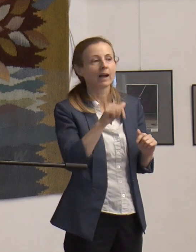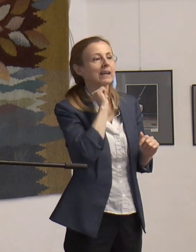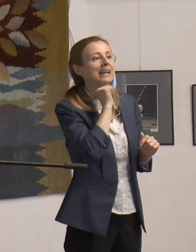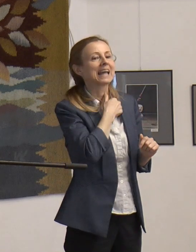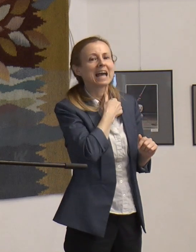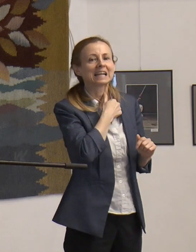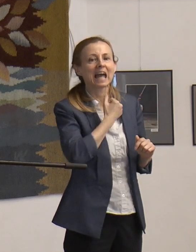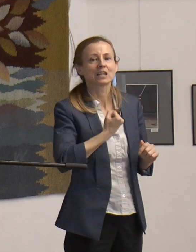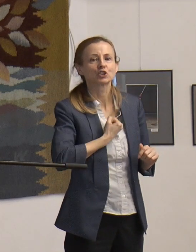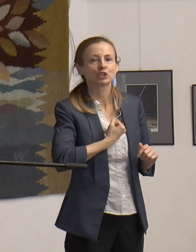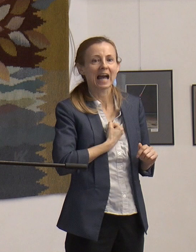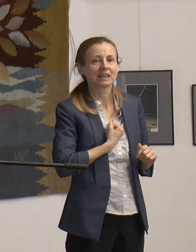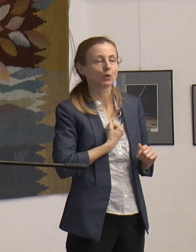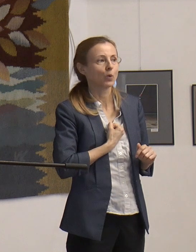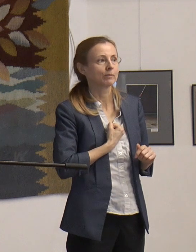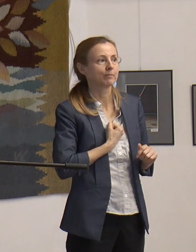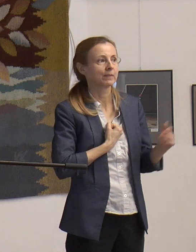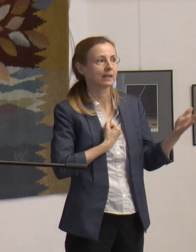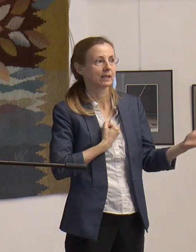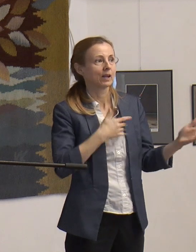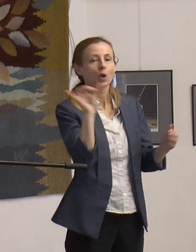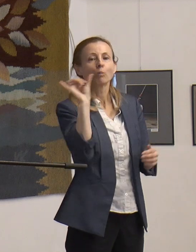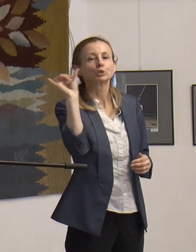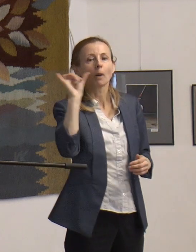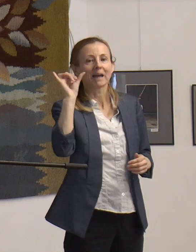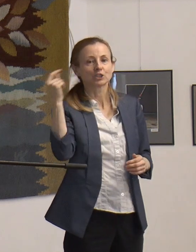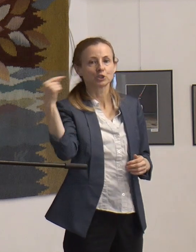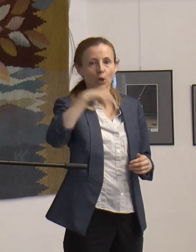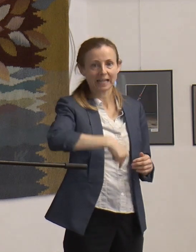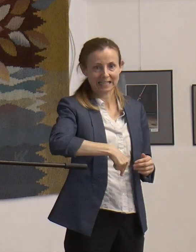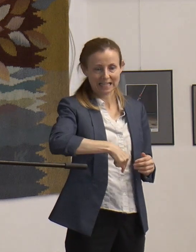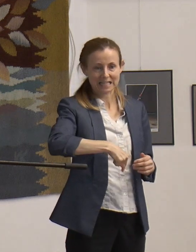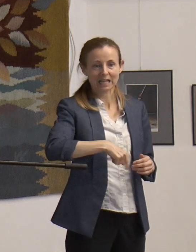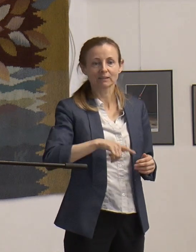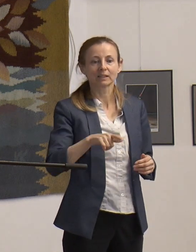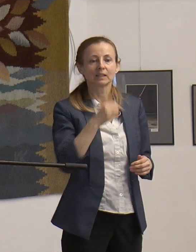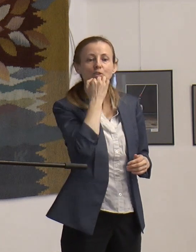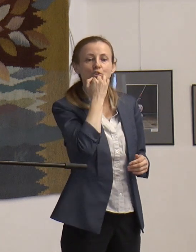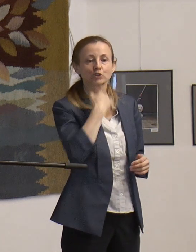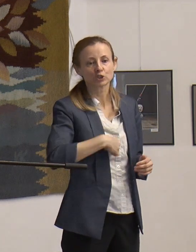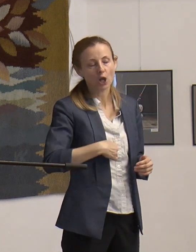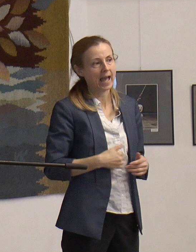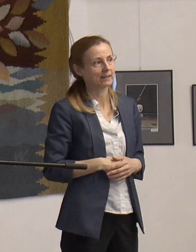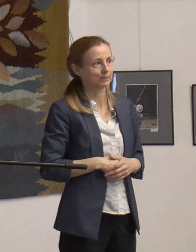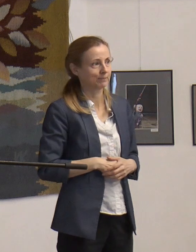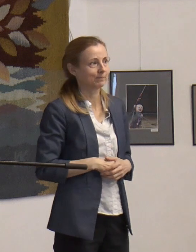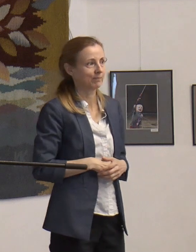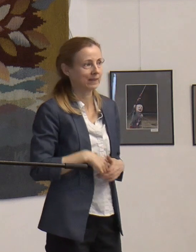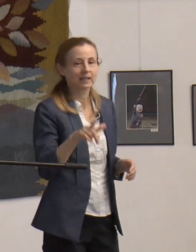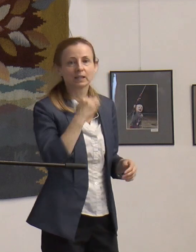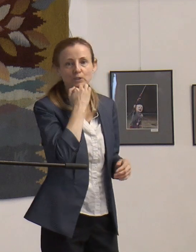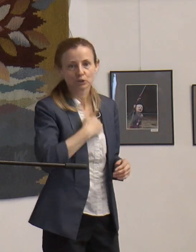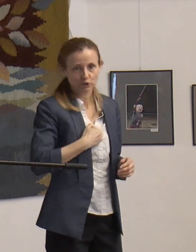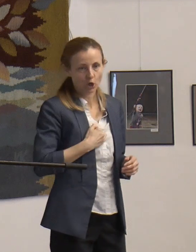Gergely Sándor, aki Budapestről érkezett hozzánk, és a saját szerzőményű versét